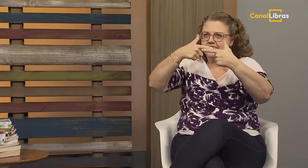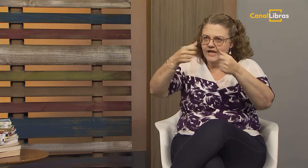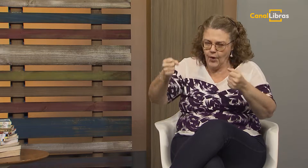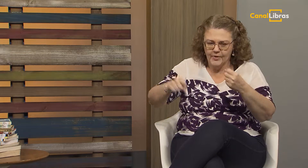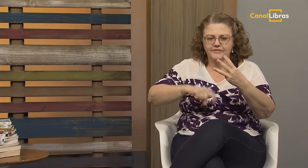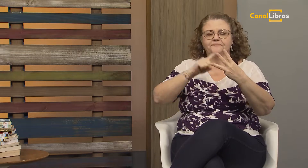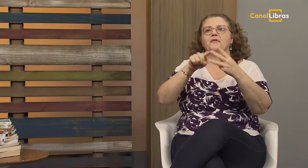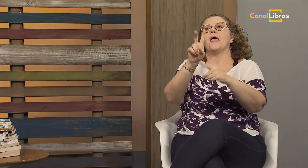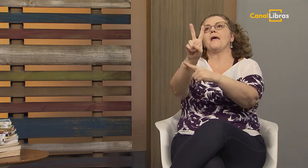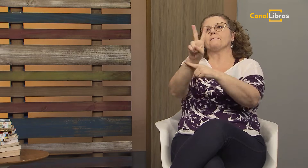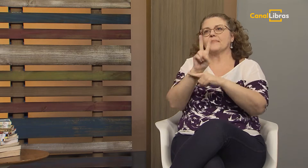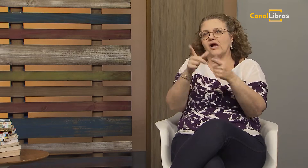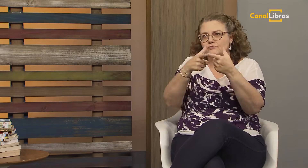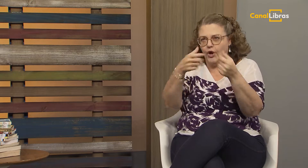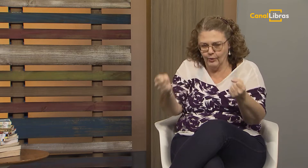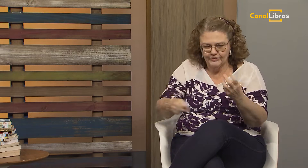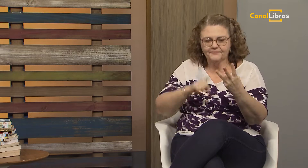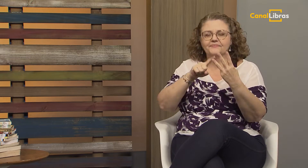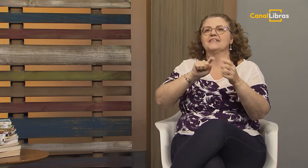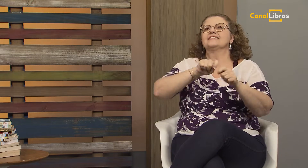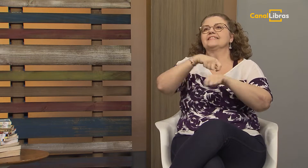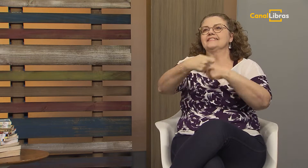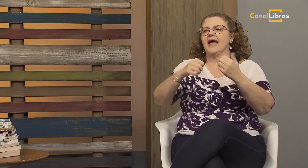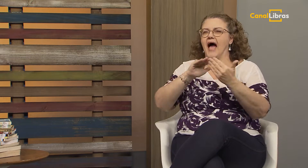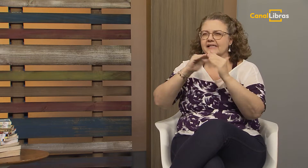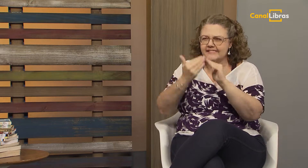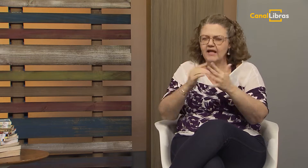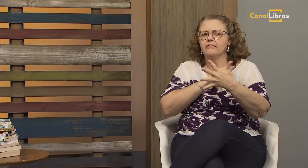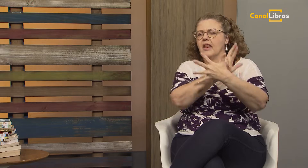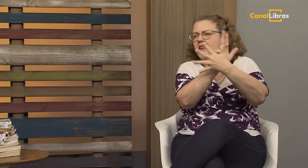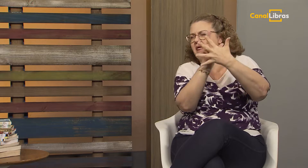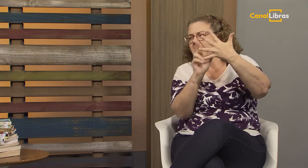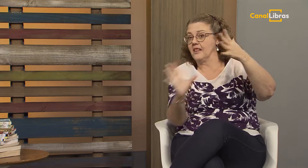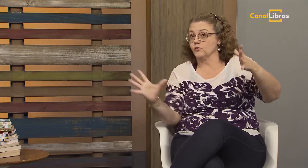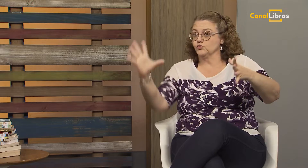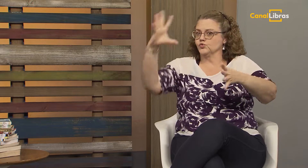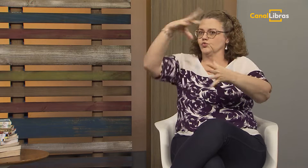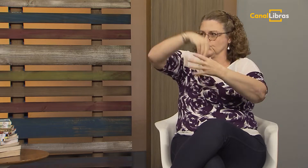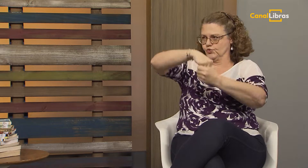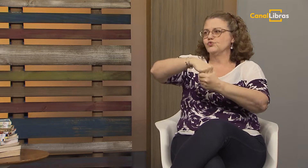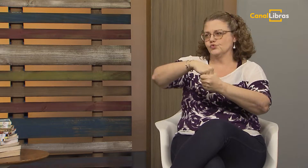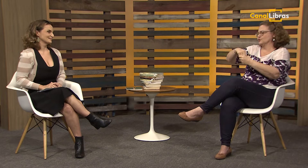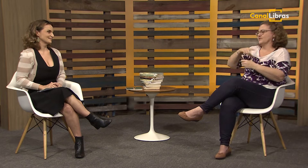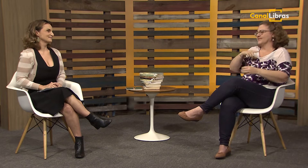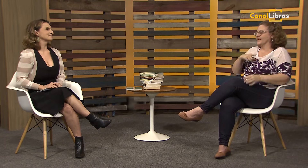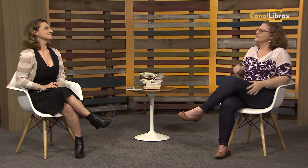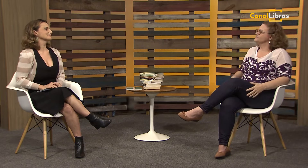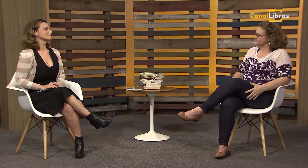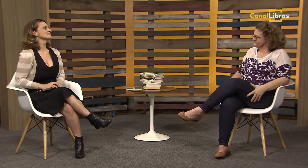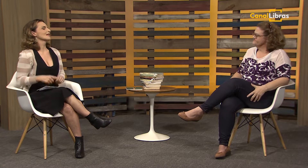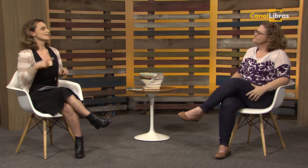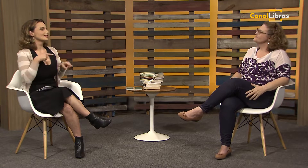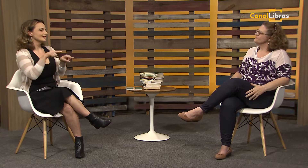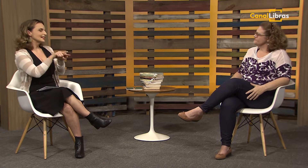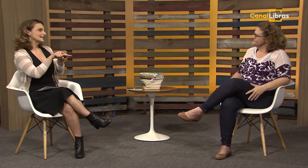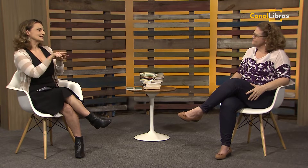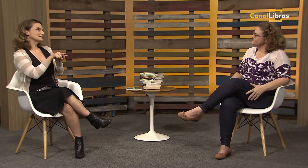linguísticas, empréstimos linguísticos, sinais caseiros, dentre muitos outros. E